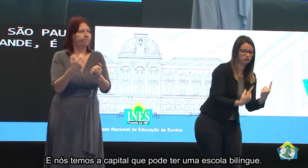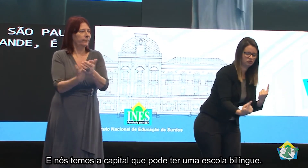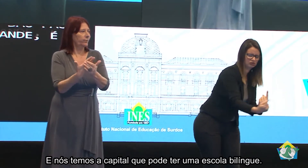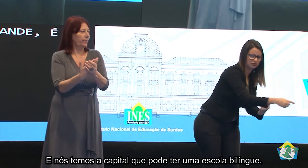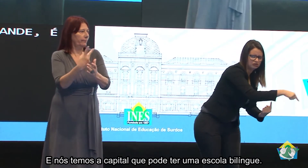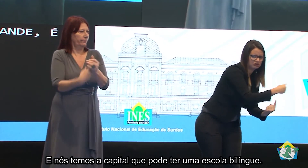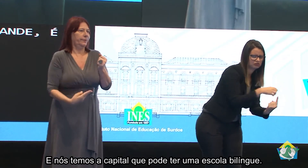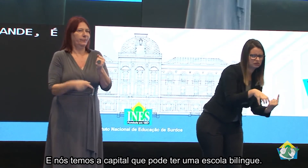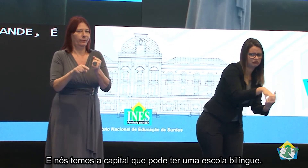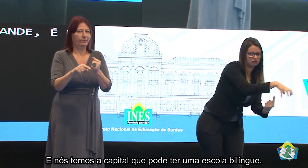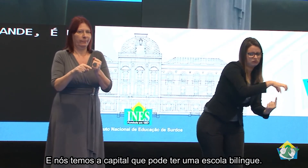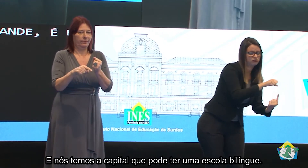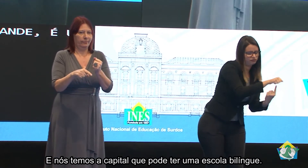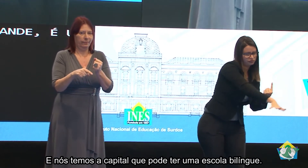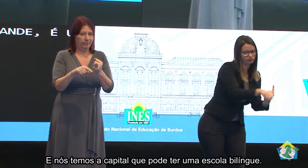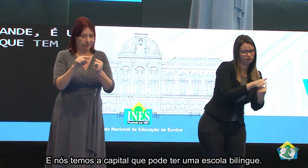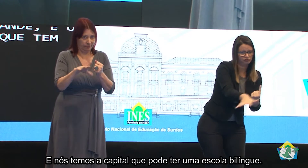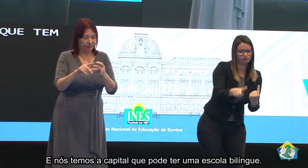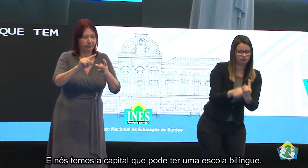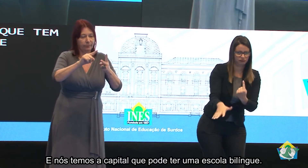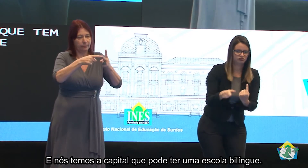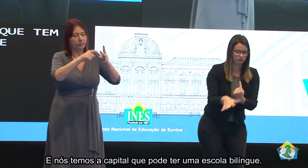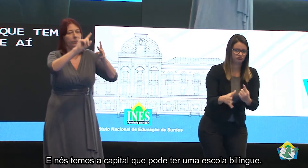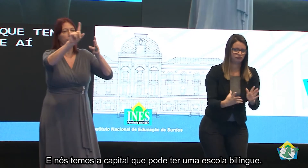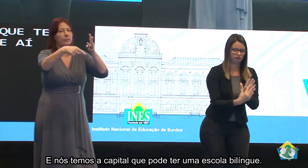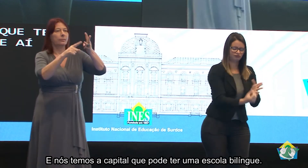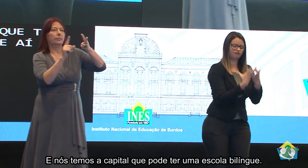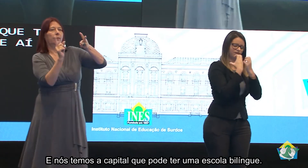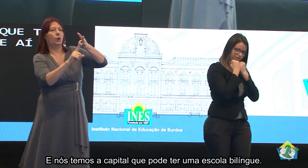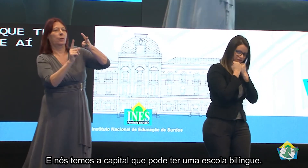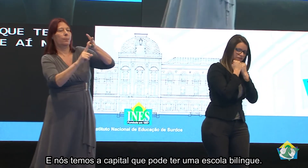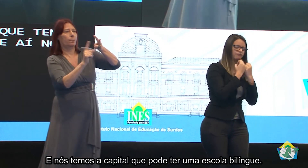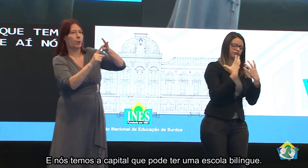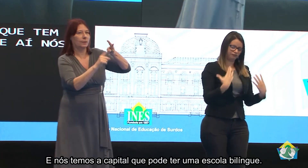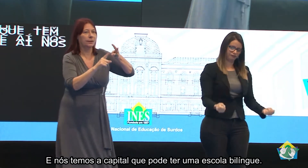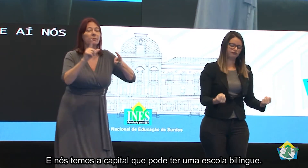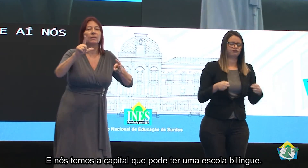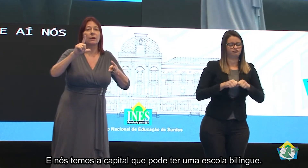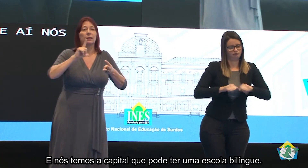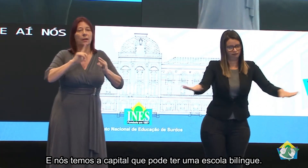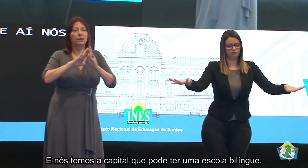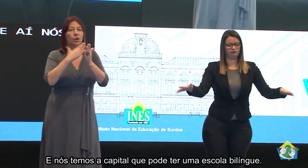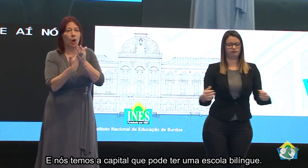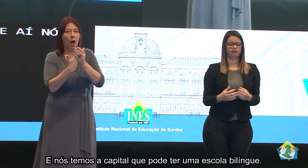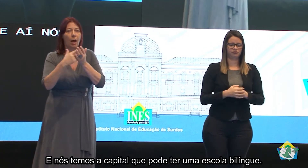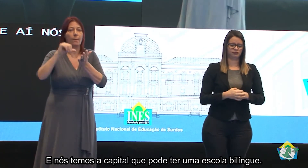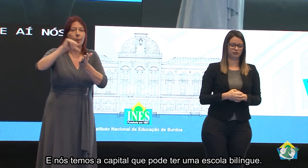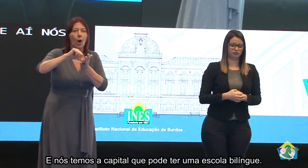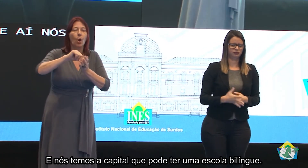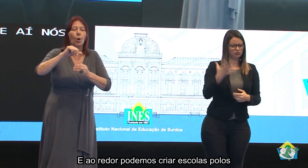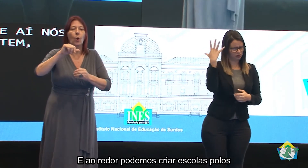aí nós temos a capital, que pode ter uma escola bilíngue.